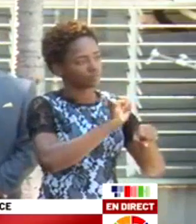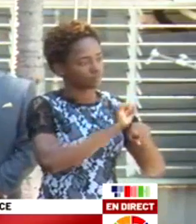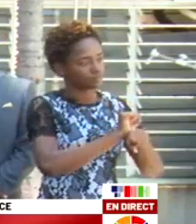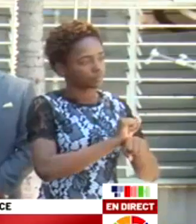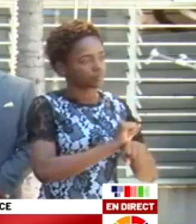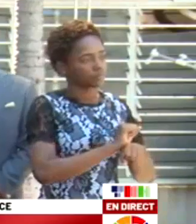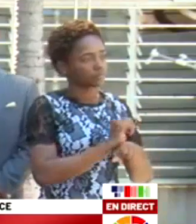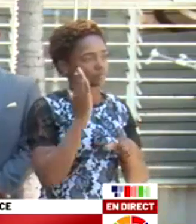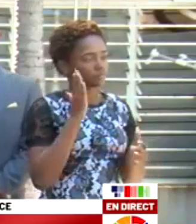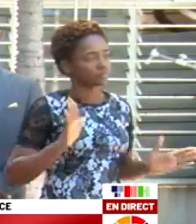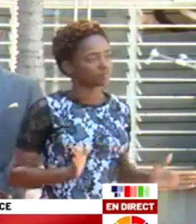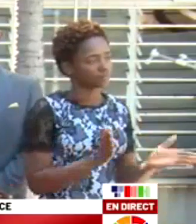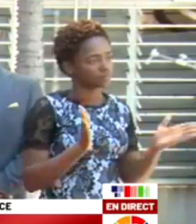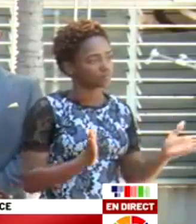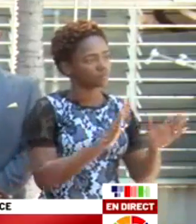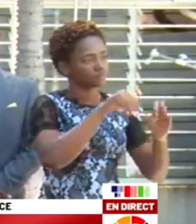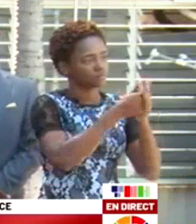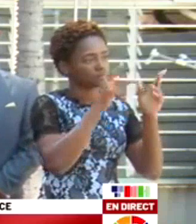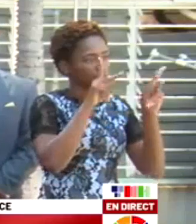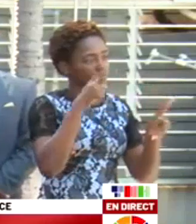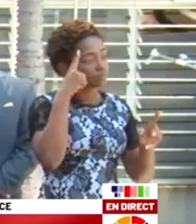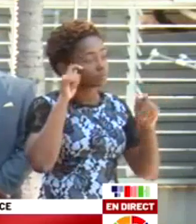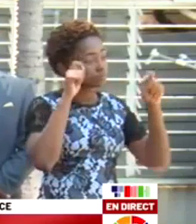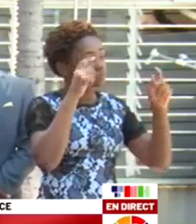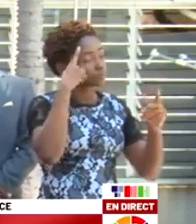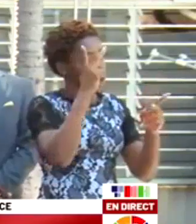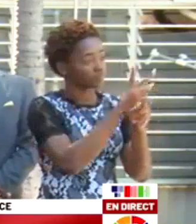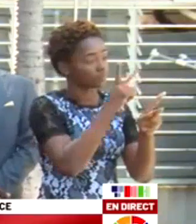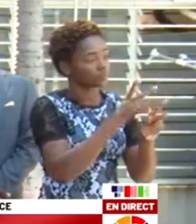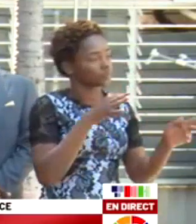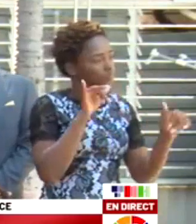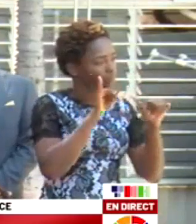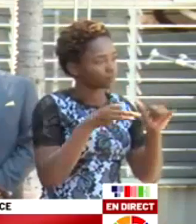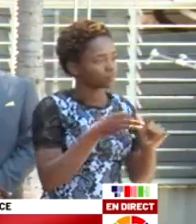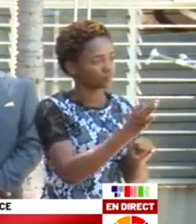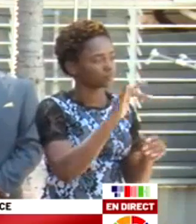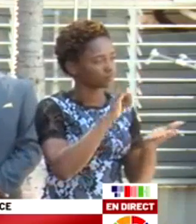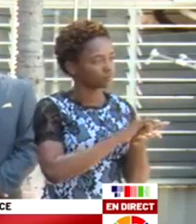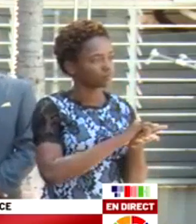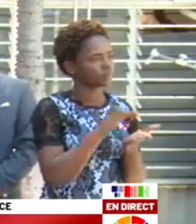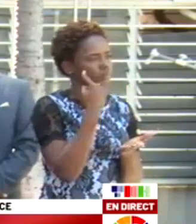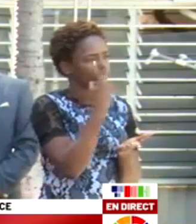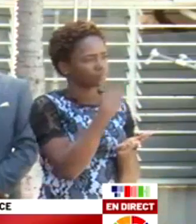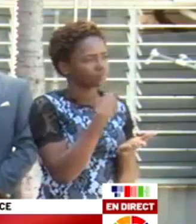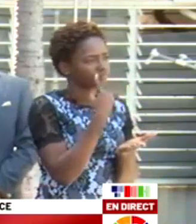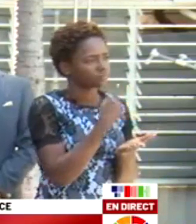ta manifestant dans le pays, pour toujours qu'il y ait le même comportement non-violence, qui